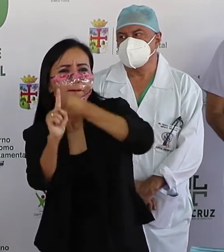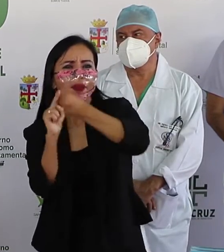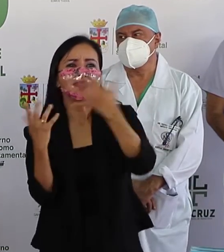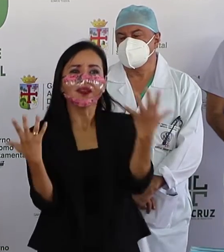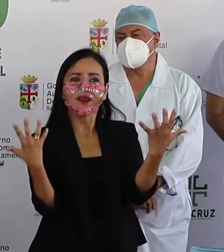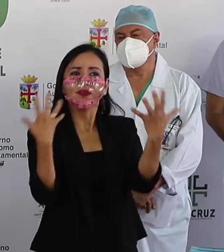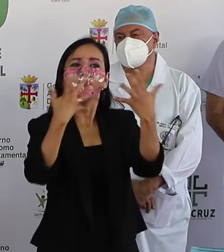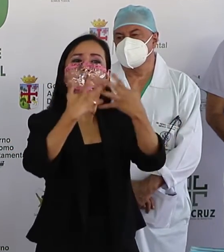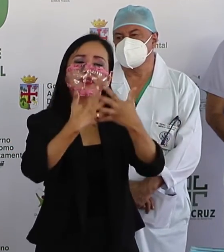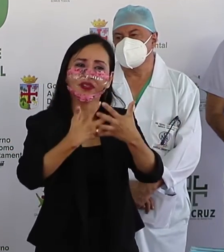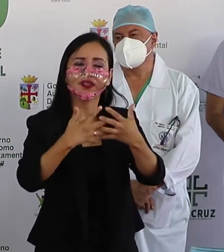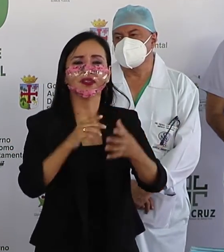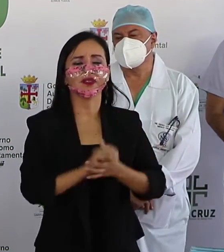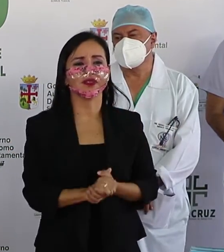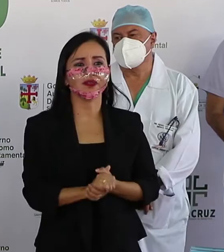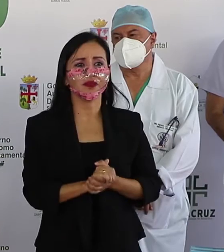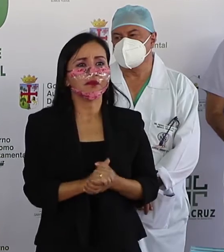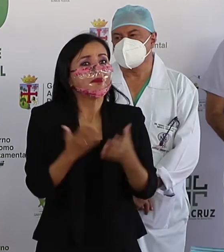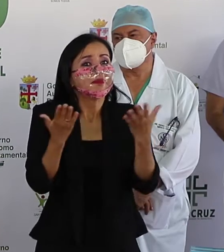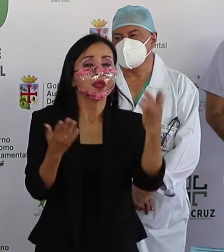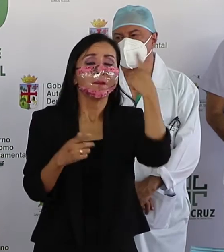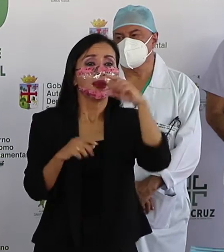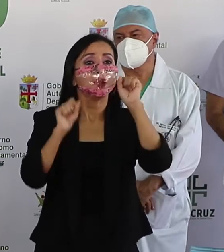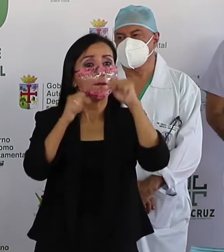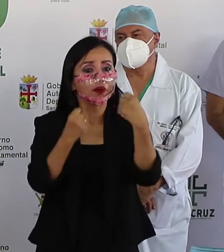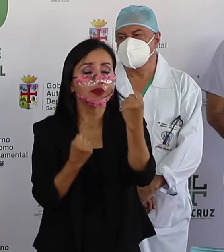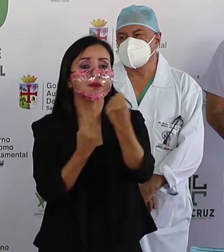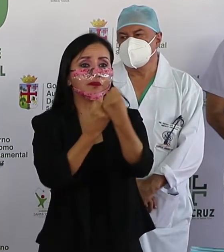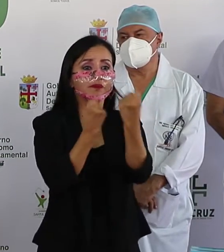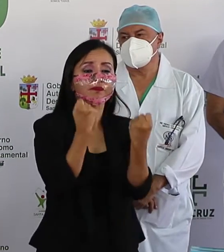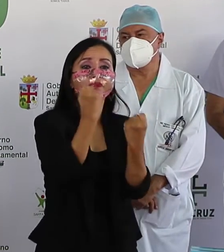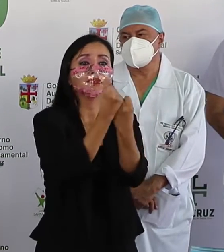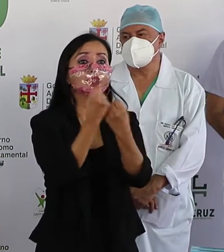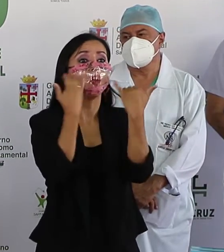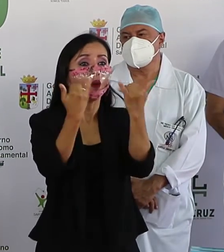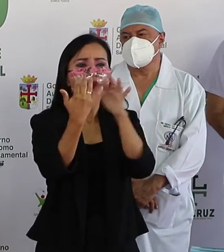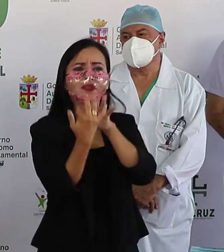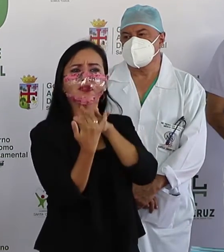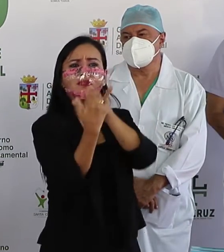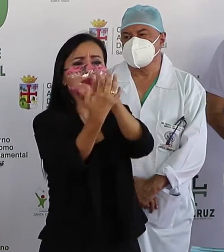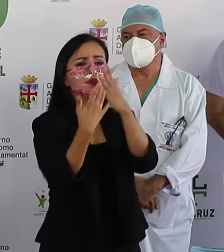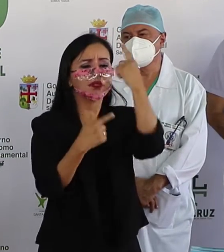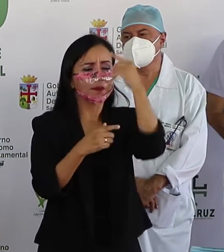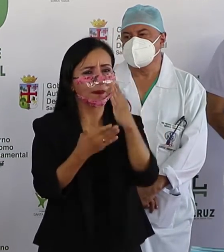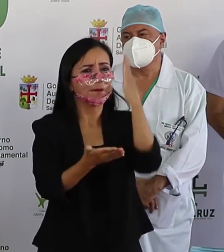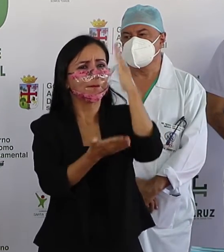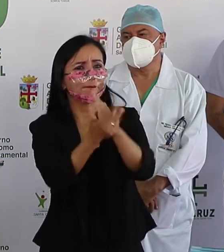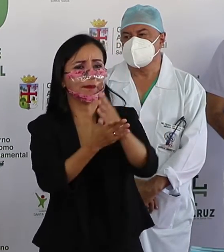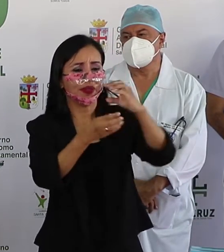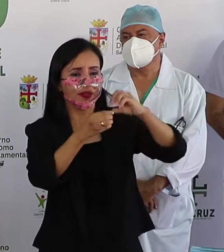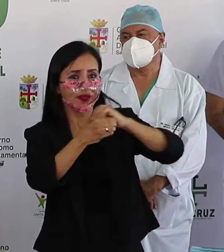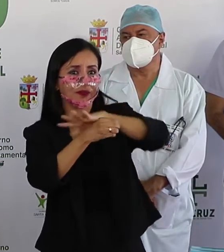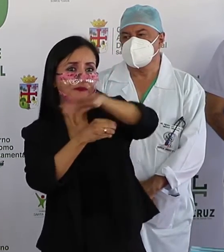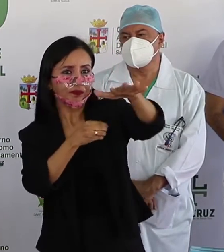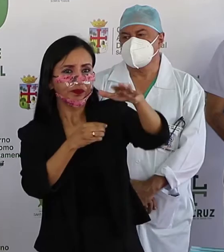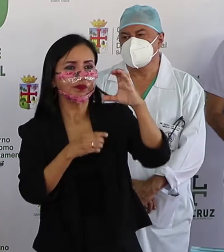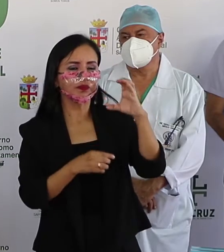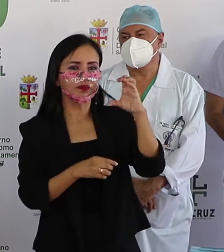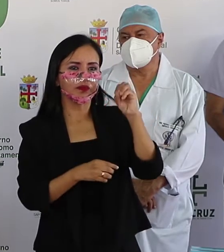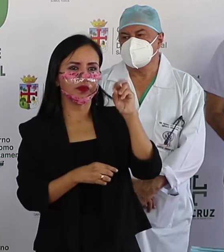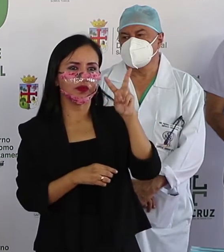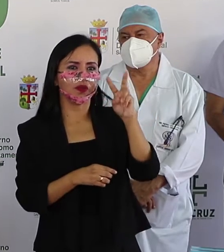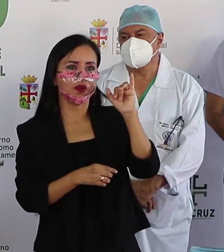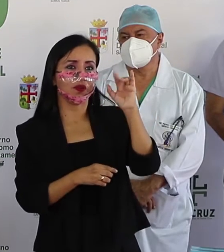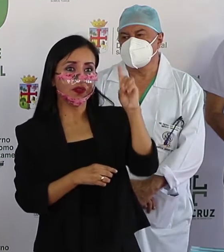gestiones, coordinaciones para coadyuvar en esta lucha contra la